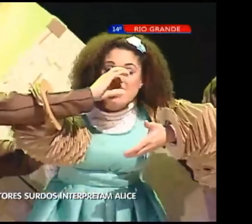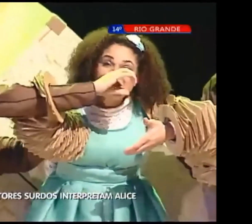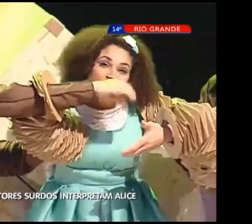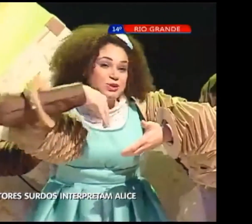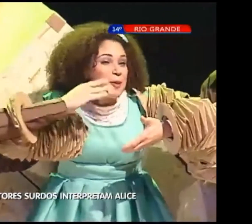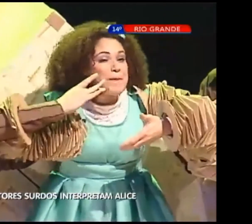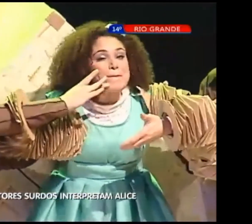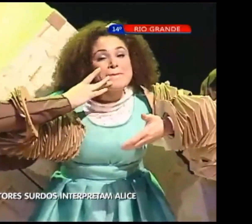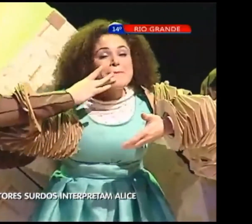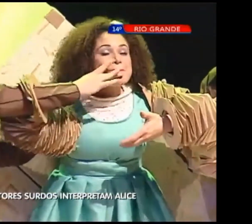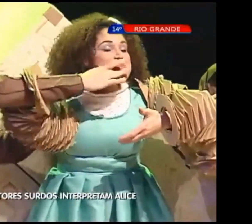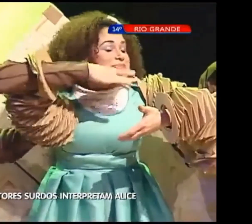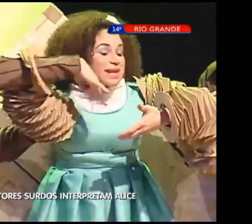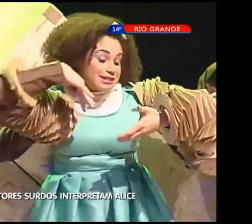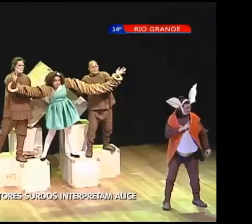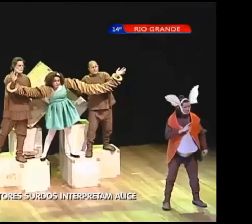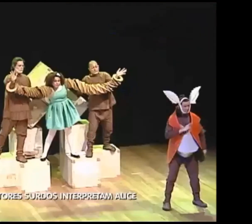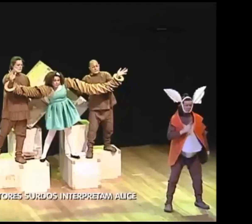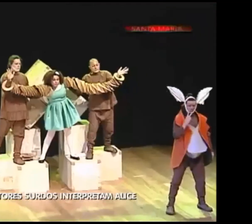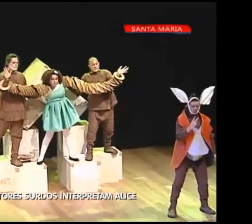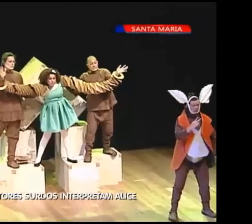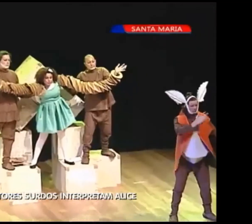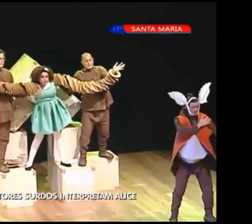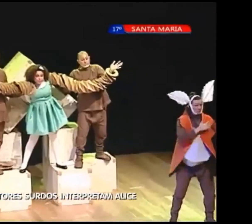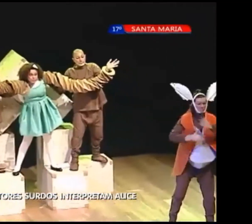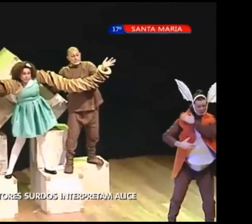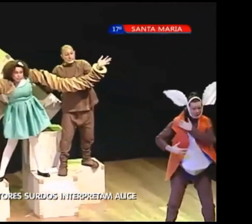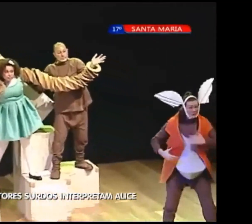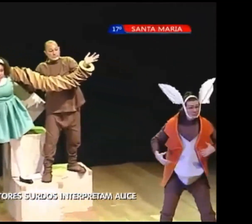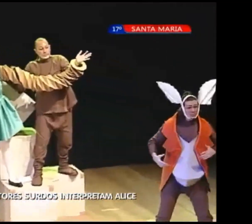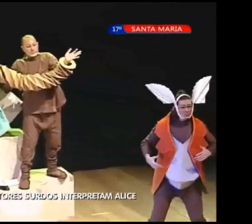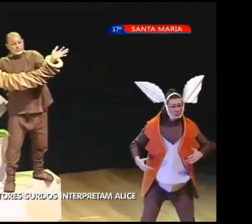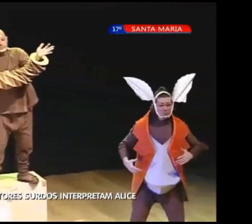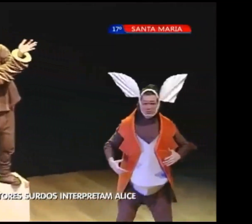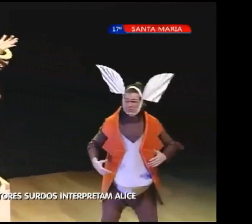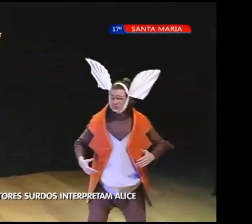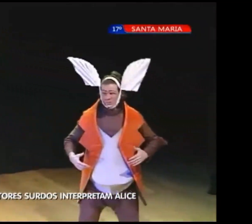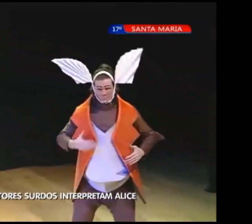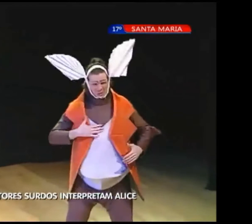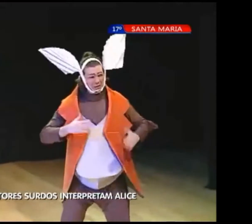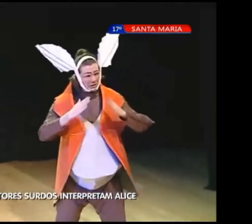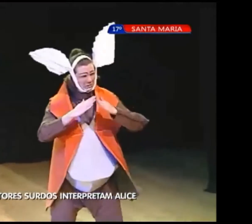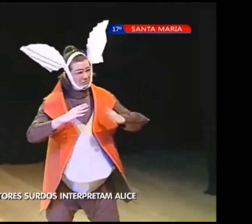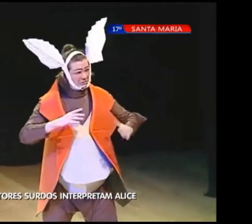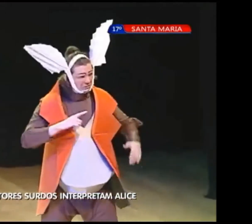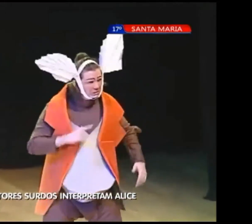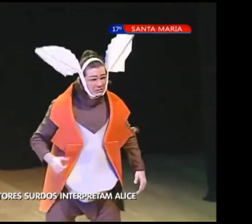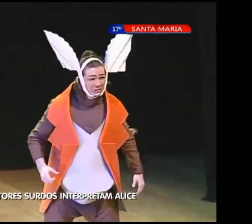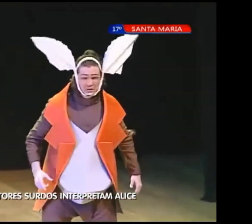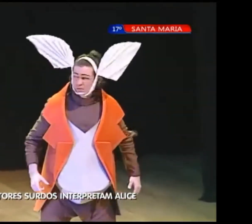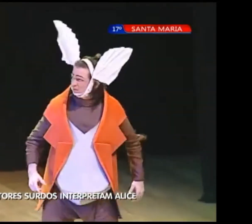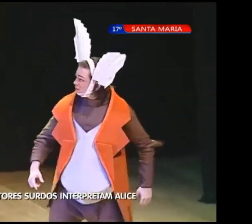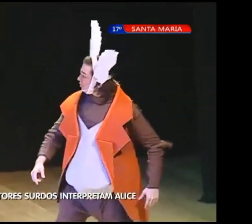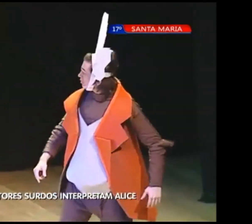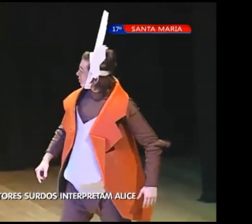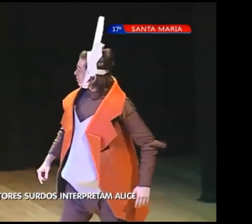companhia existe há 8 anos. O trabalho já foi premiado 2 vezes pelo Ministério da Cultura. Por aqui, até